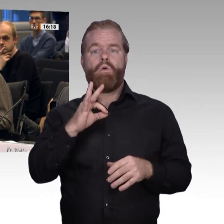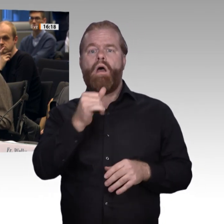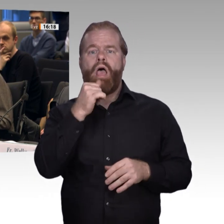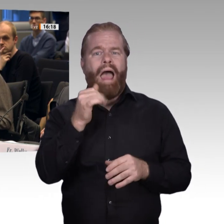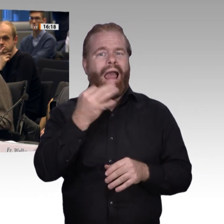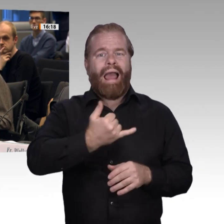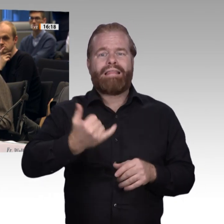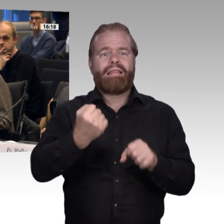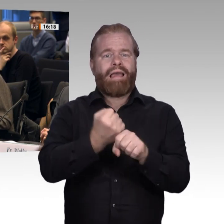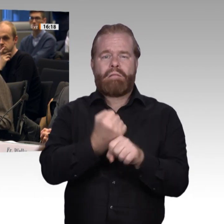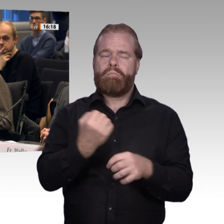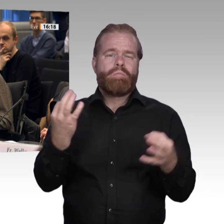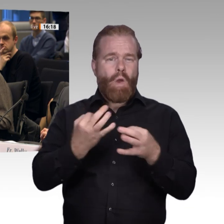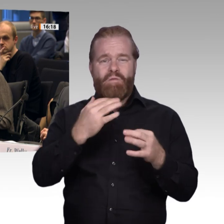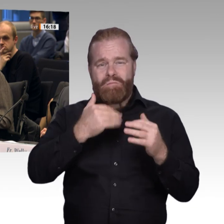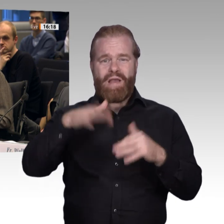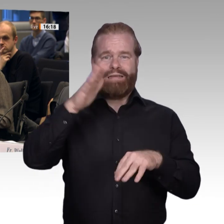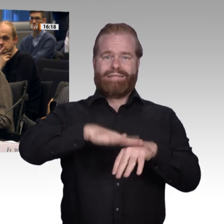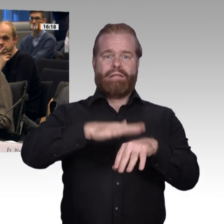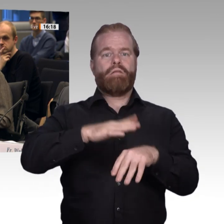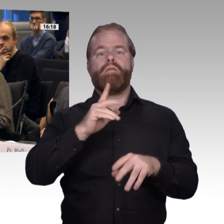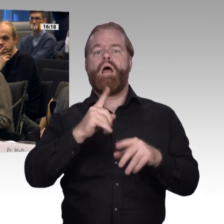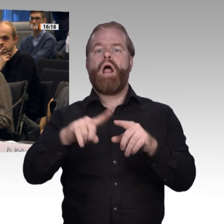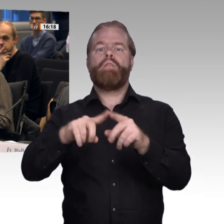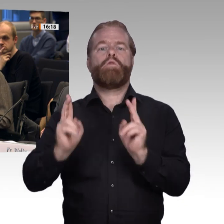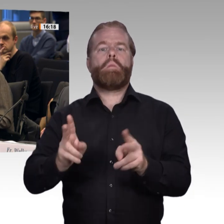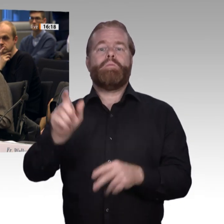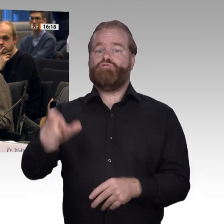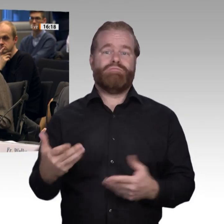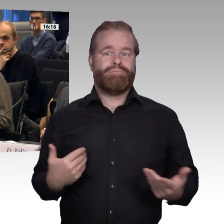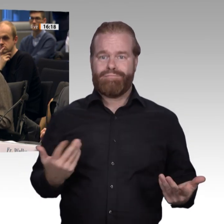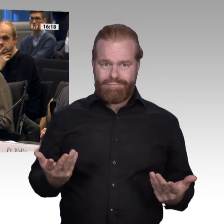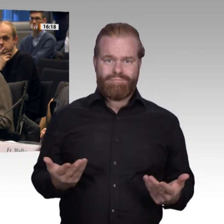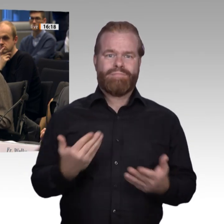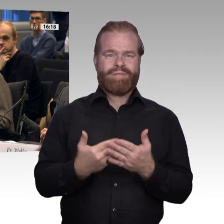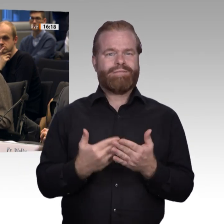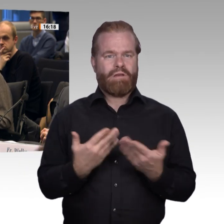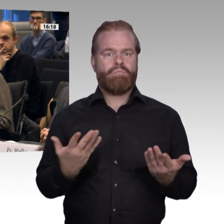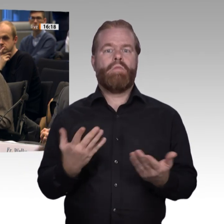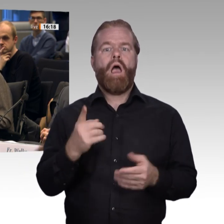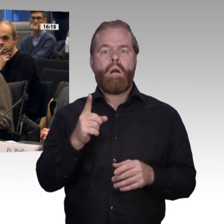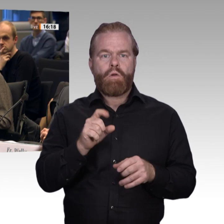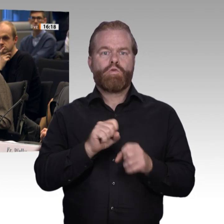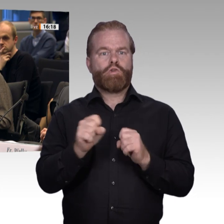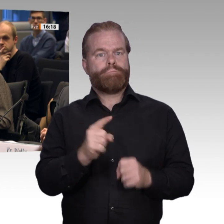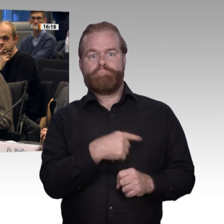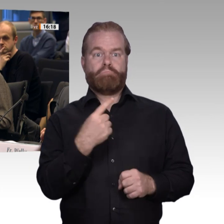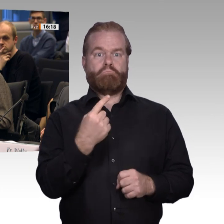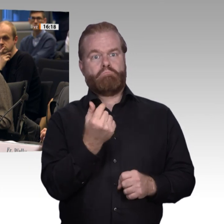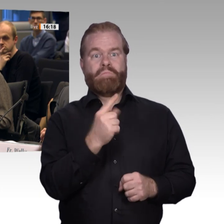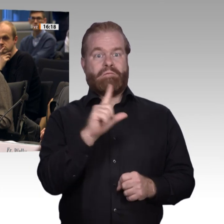nur einen Kostenbeitrag zahlen. Und das 10 Jahre nach Inkrafttreten der